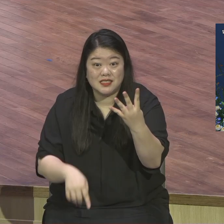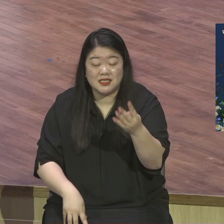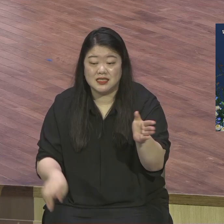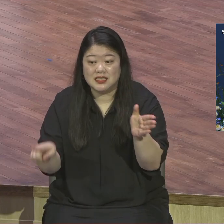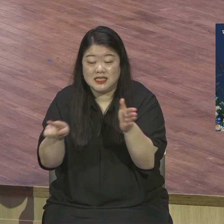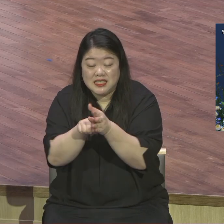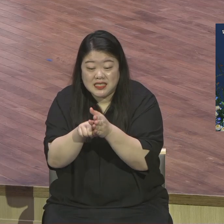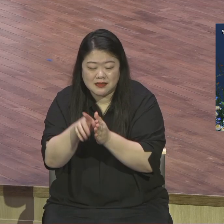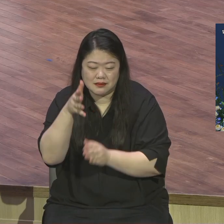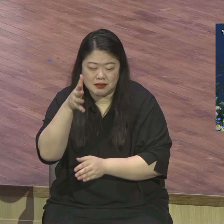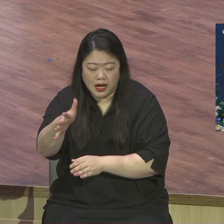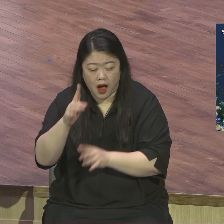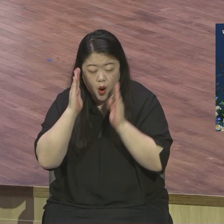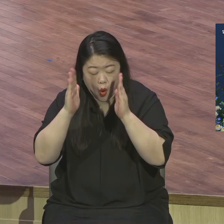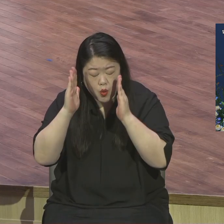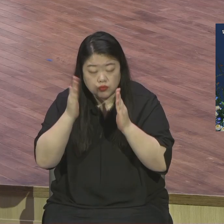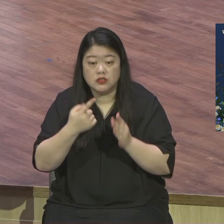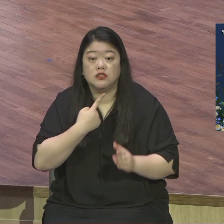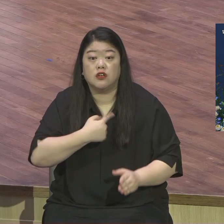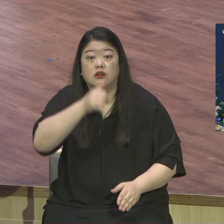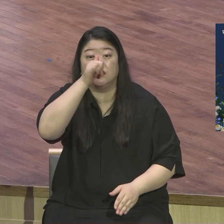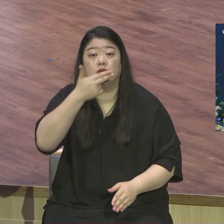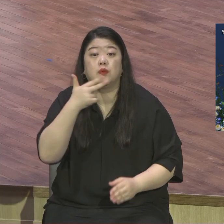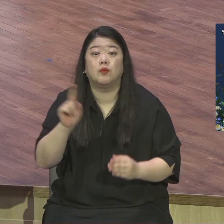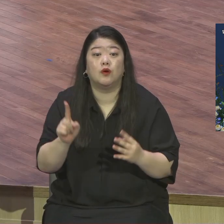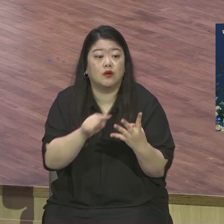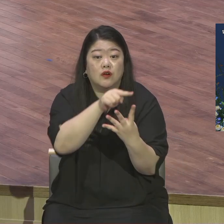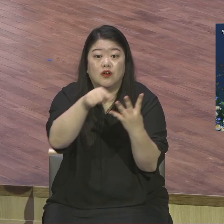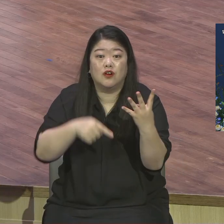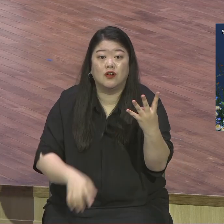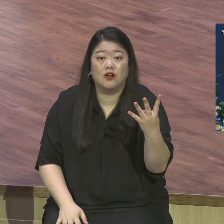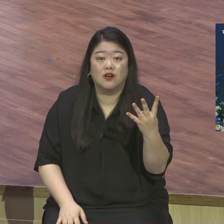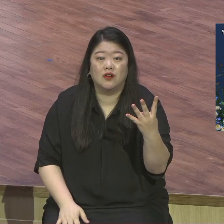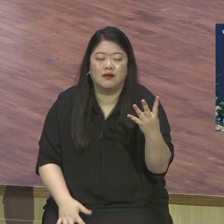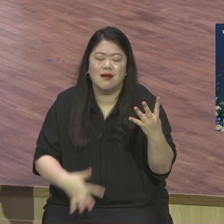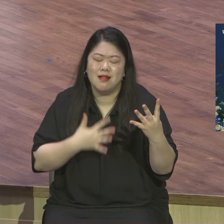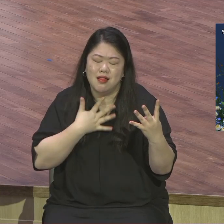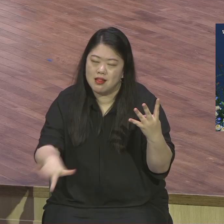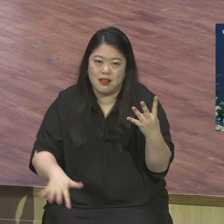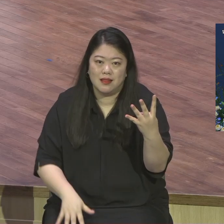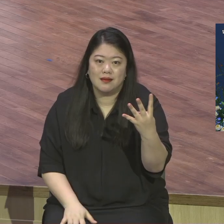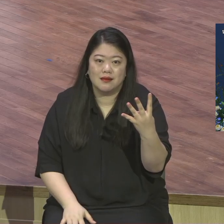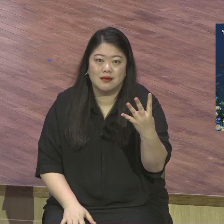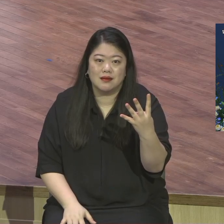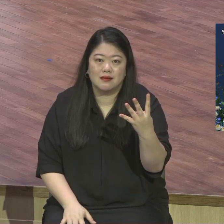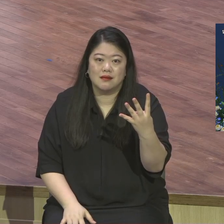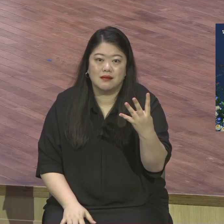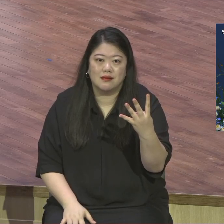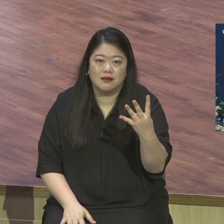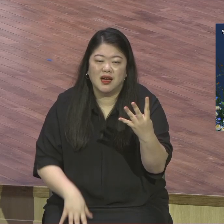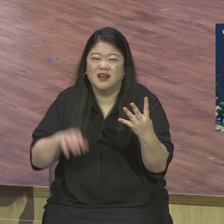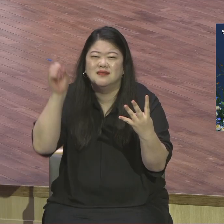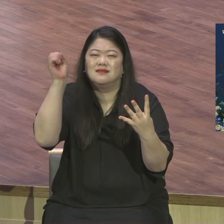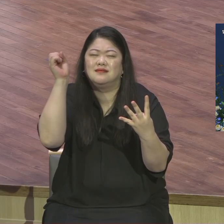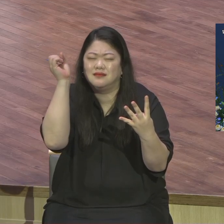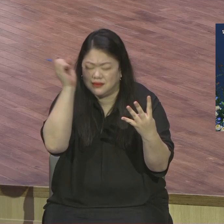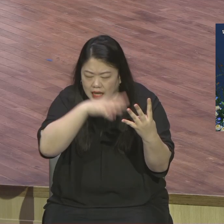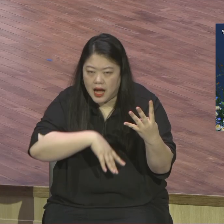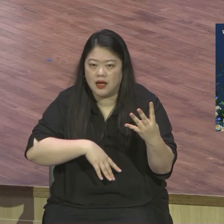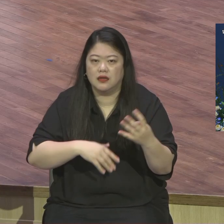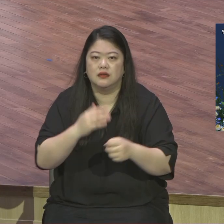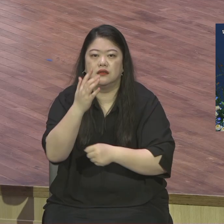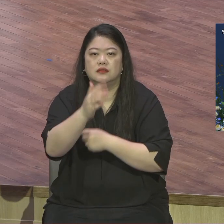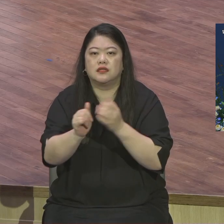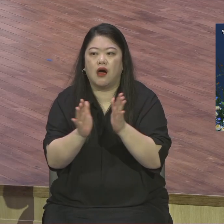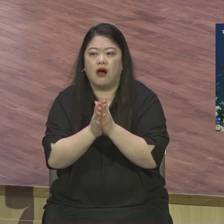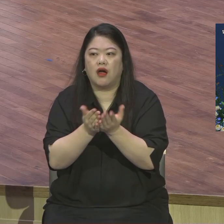신학이 뭐 정통이고 뭐고 하네 신학을 공부한 적이 없는 사람은 그냥 자기 나름대로 받아가 하는